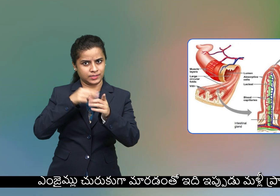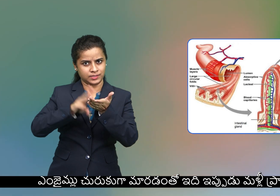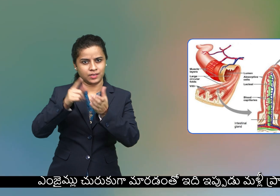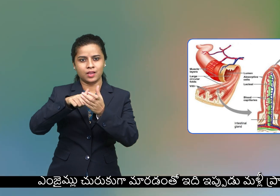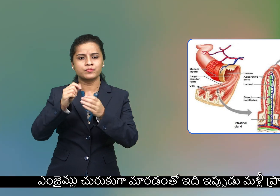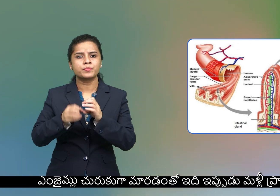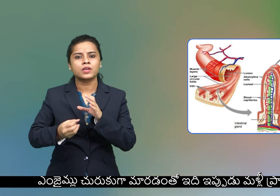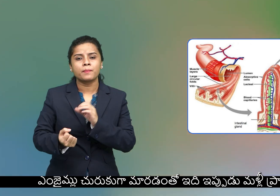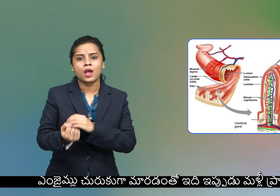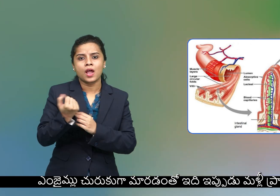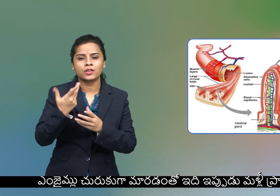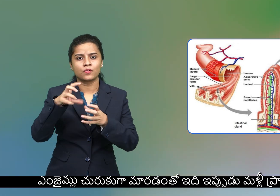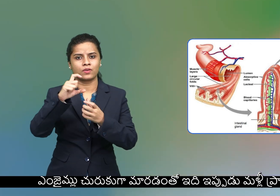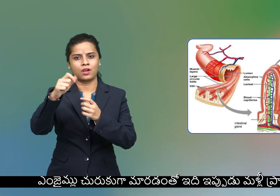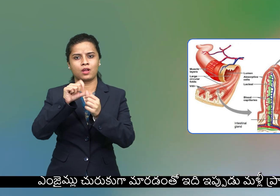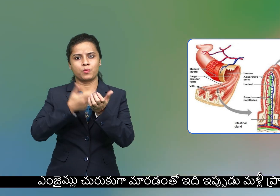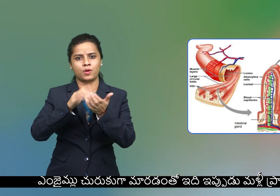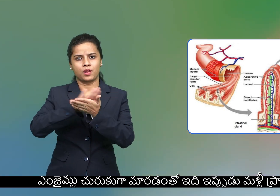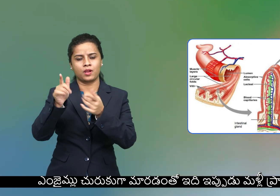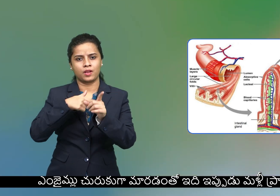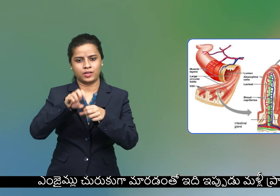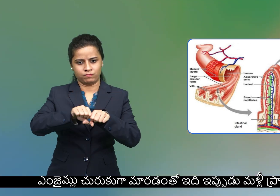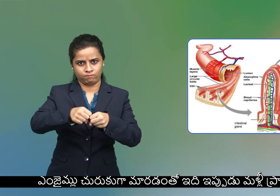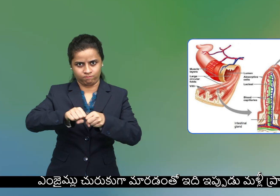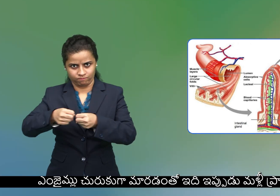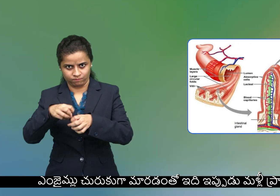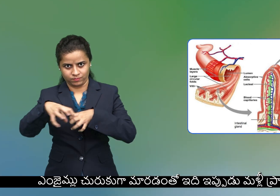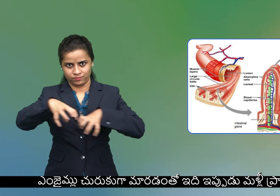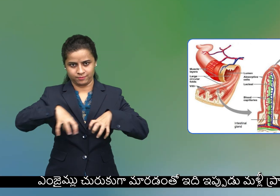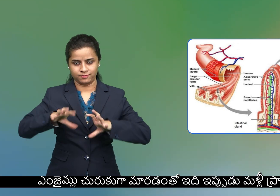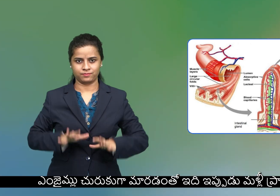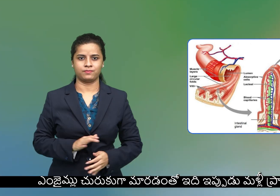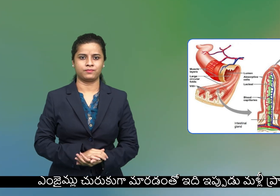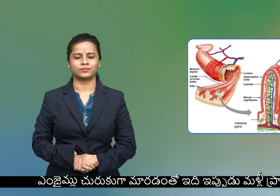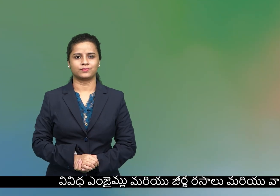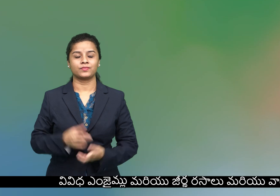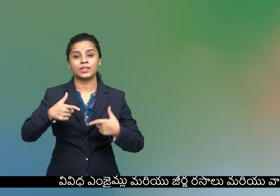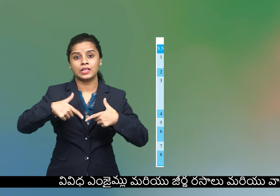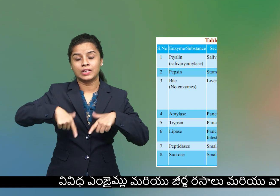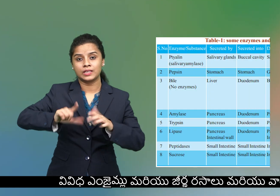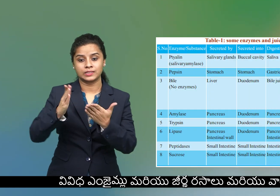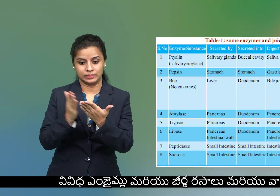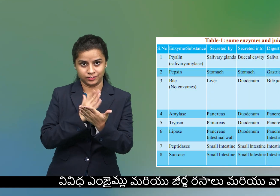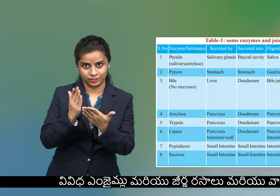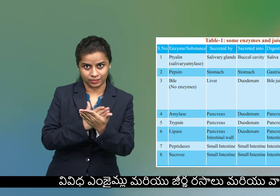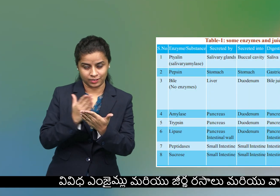ఎంజైమ్లు చురుకుగా మారడంతో ఇది ఇప్పుడు మళ్ళీ ప్రారంభమవుతుంది. వివిధ ఎంజైమ్లు